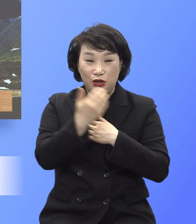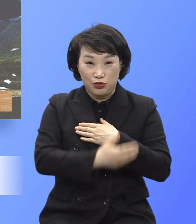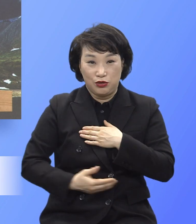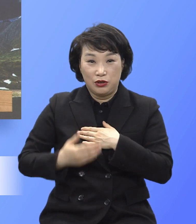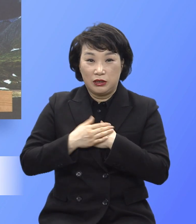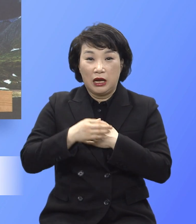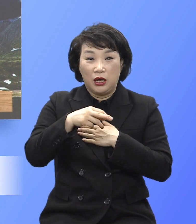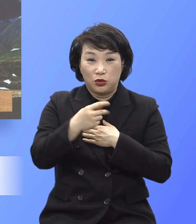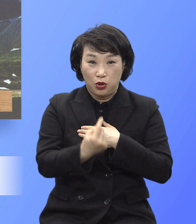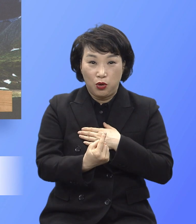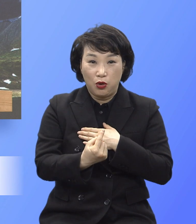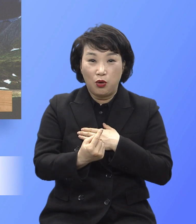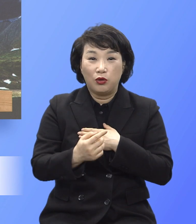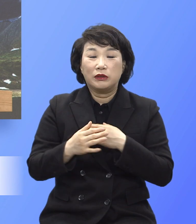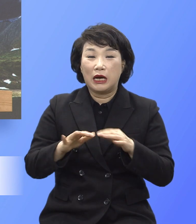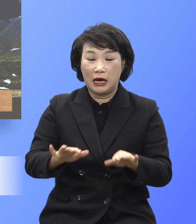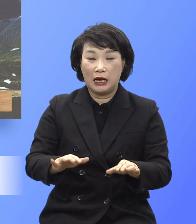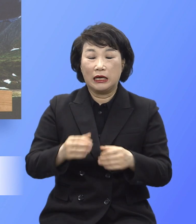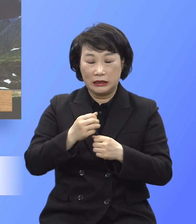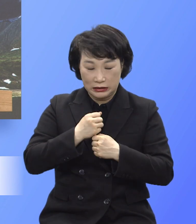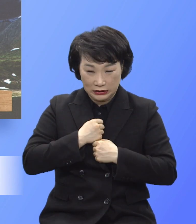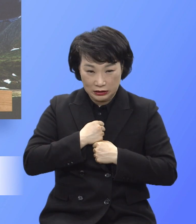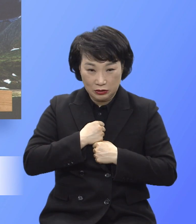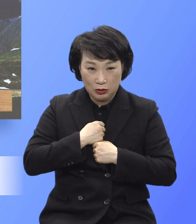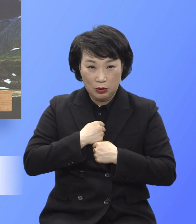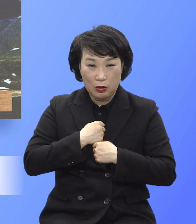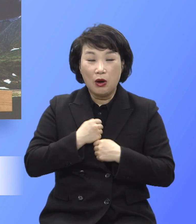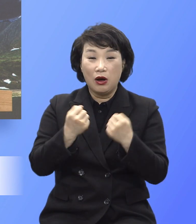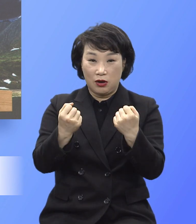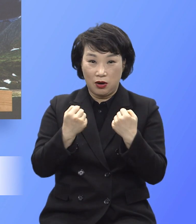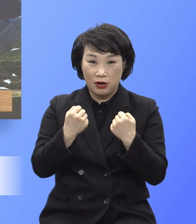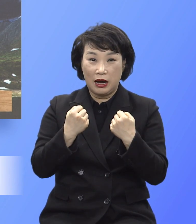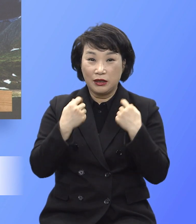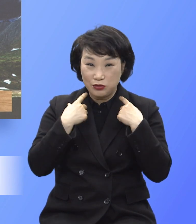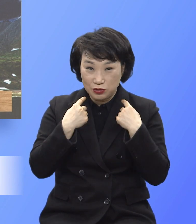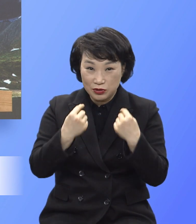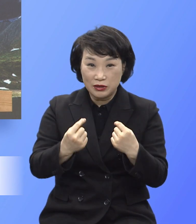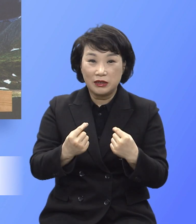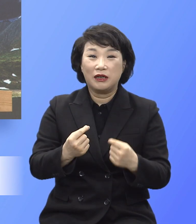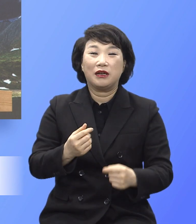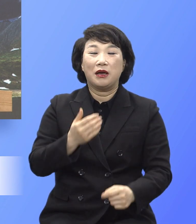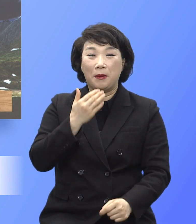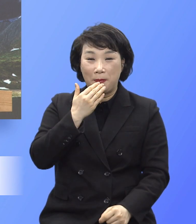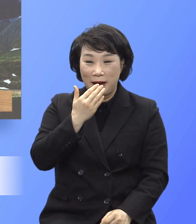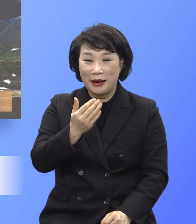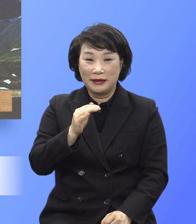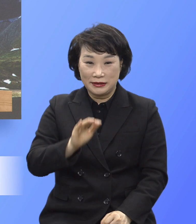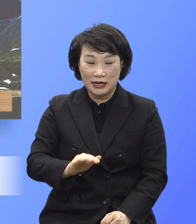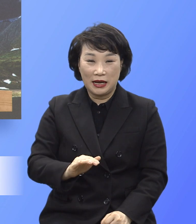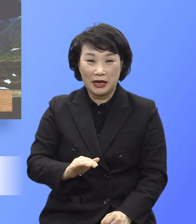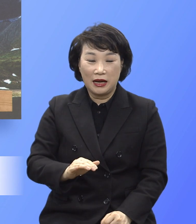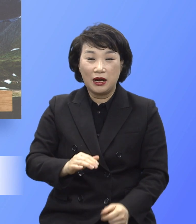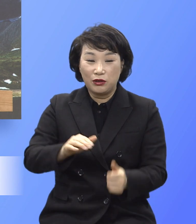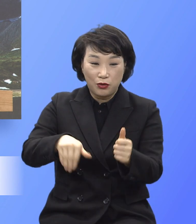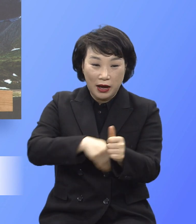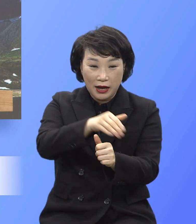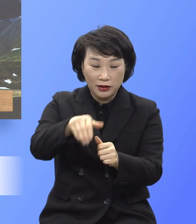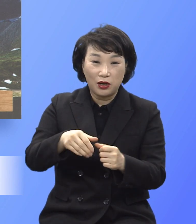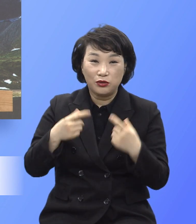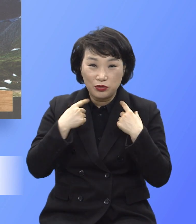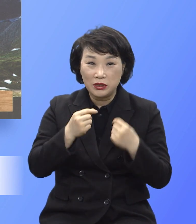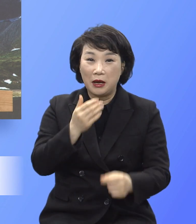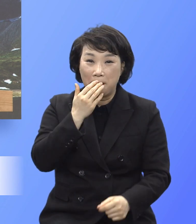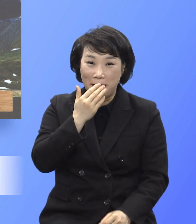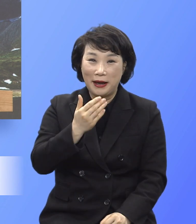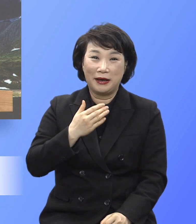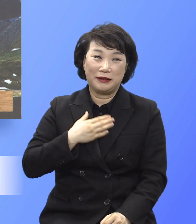육체라도 지킬 수 있고 건강이라도 지킬 수 있고 환경이라도 지킬